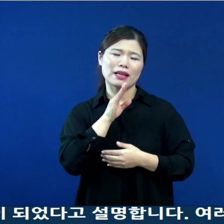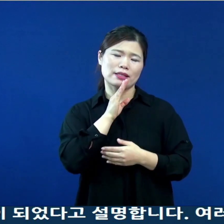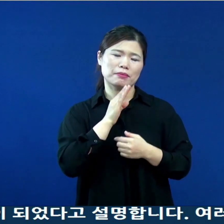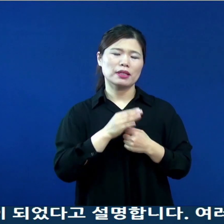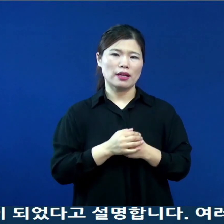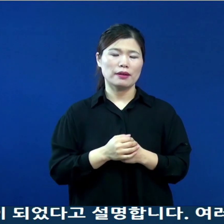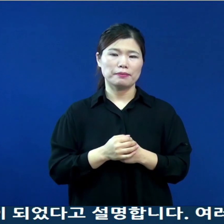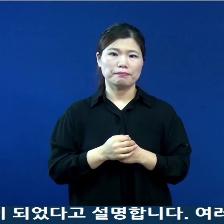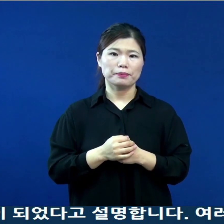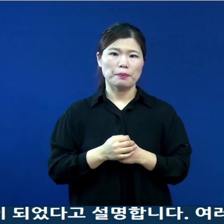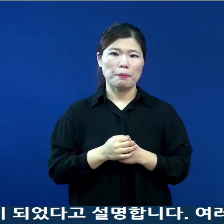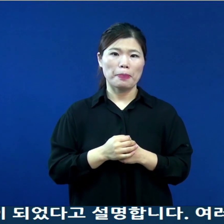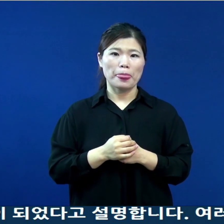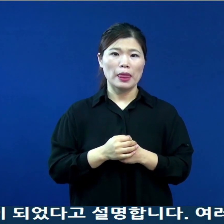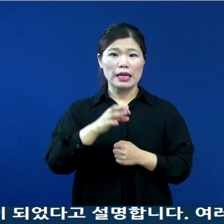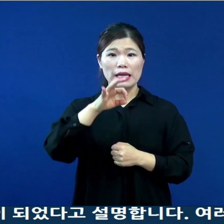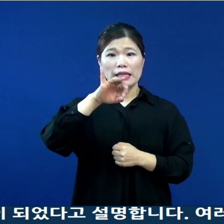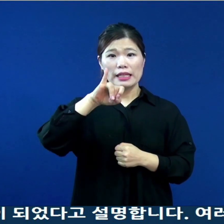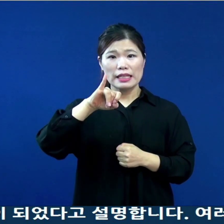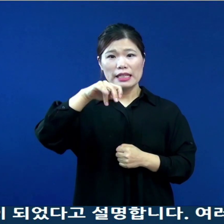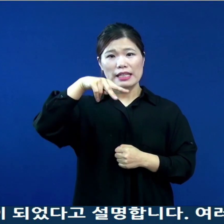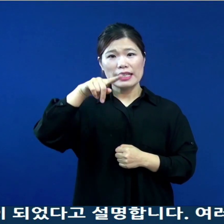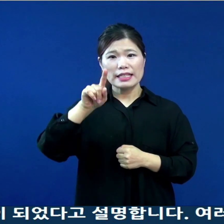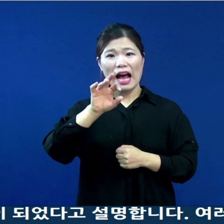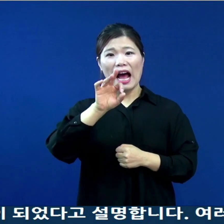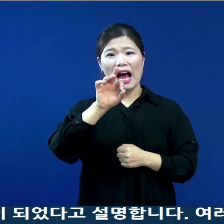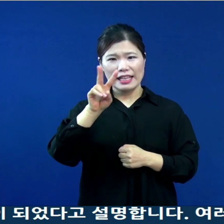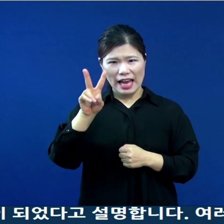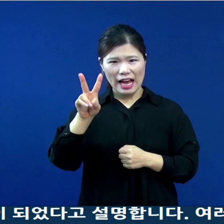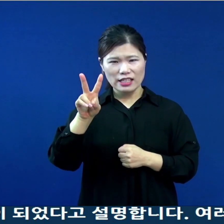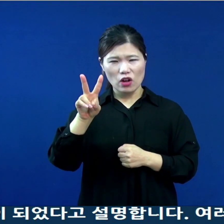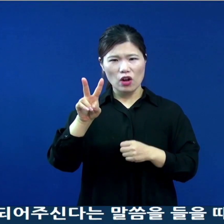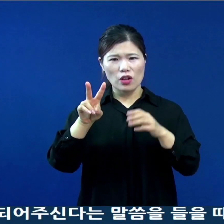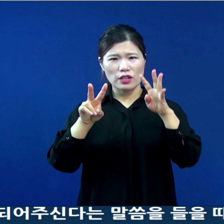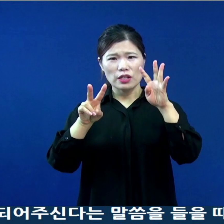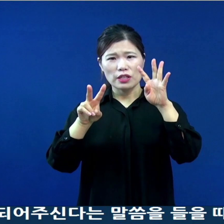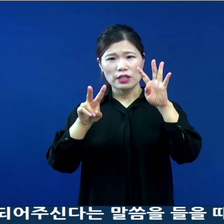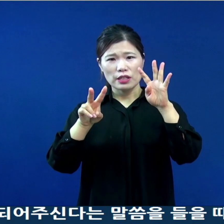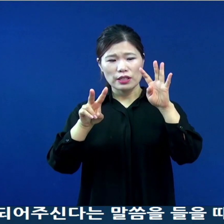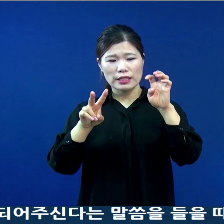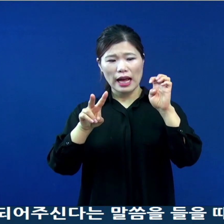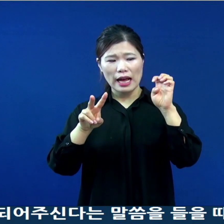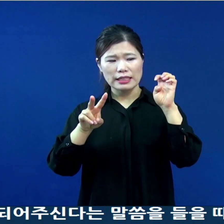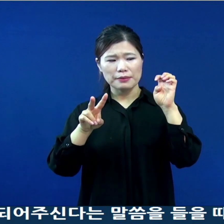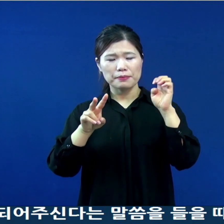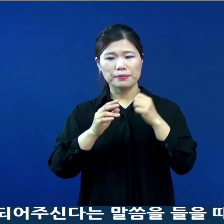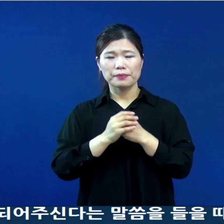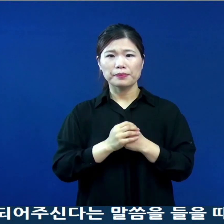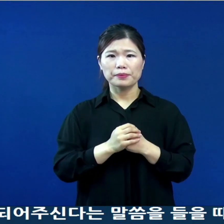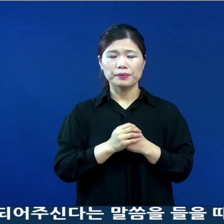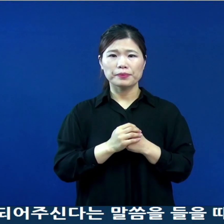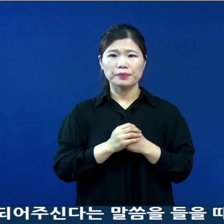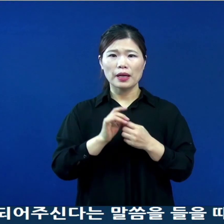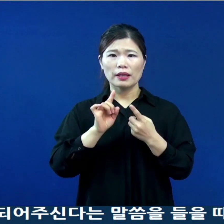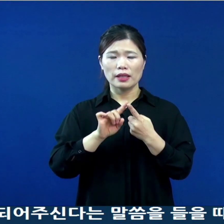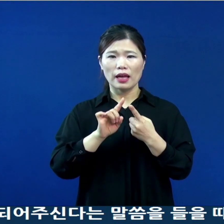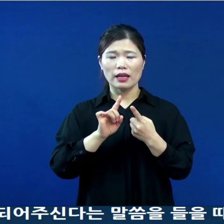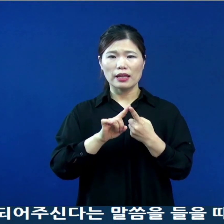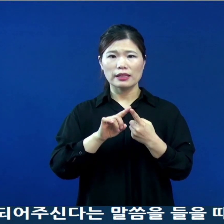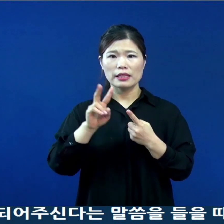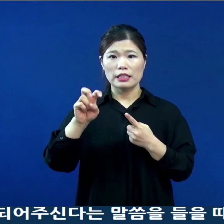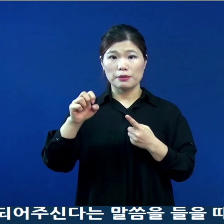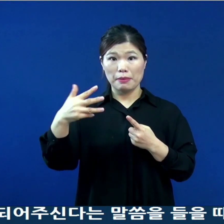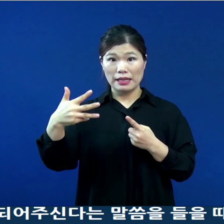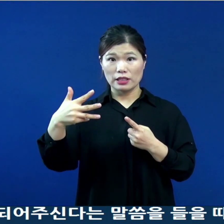옳습니다. 이사야서 40장 28절에서 31절 유명한 구절이죠. 한번 같이